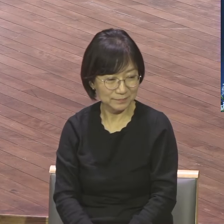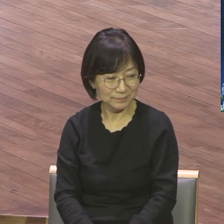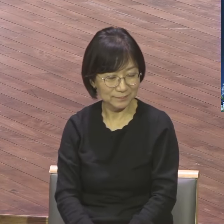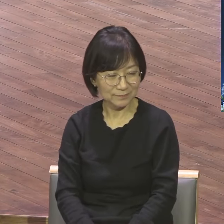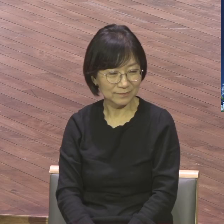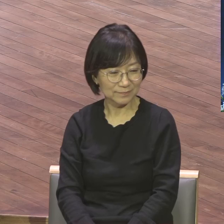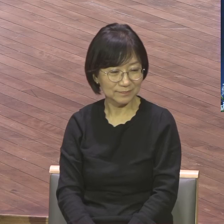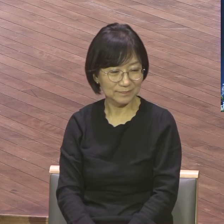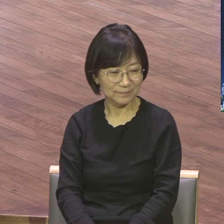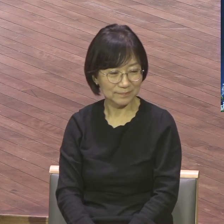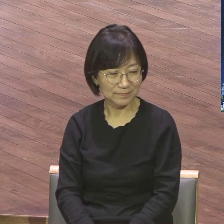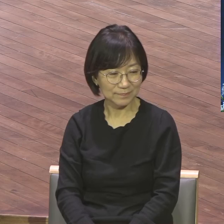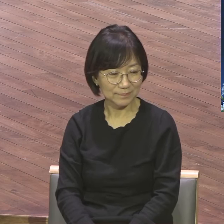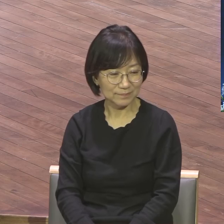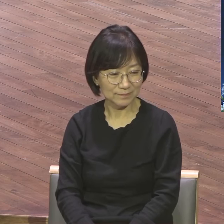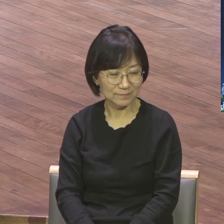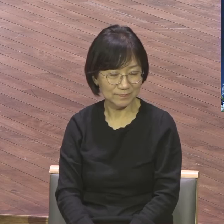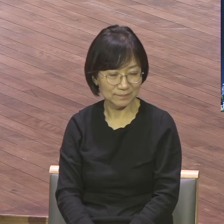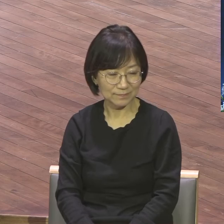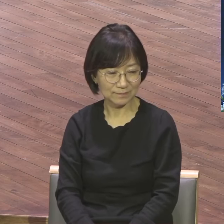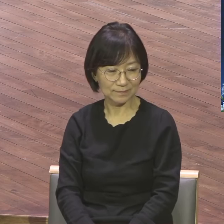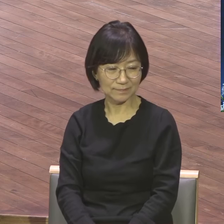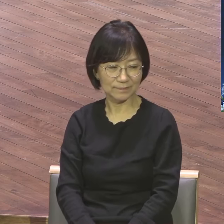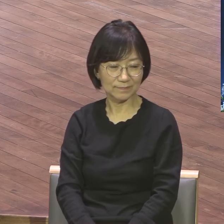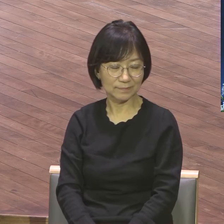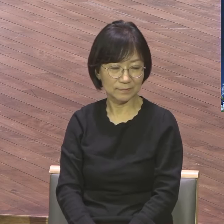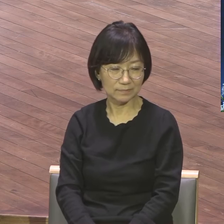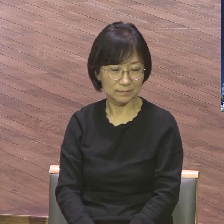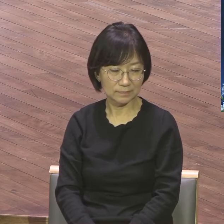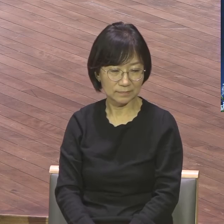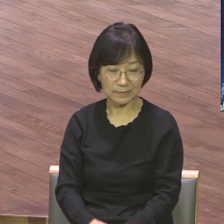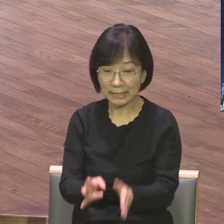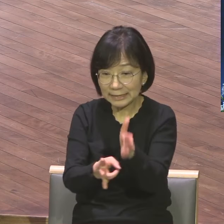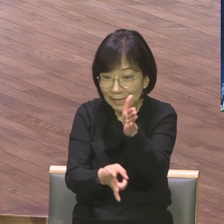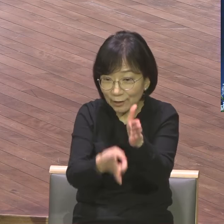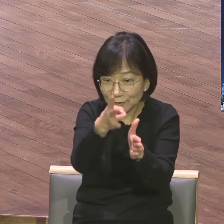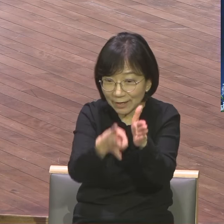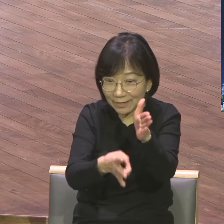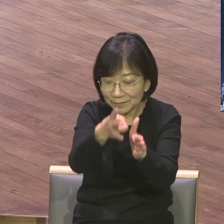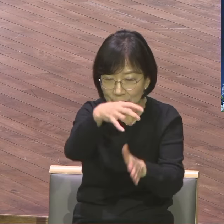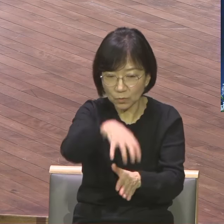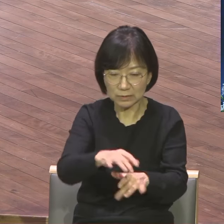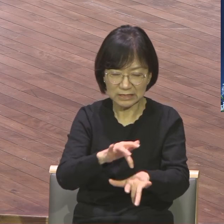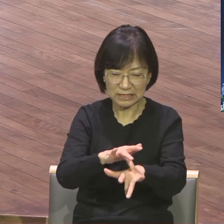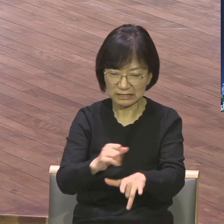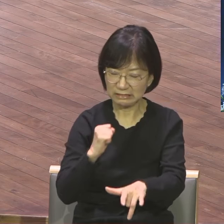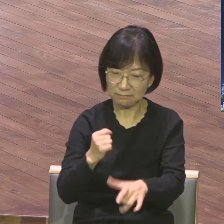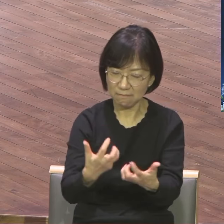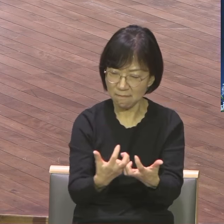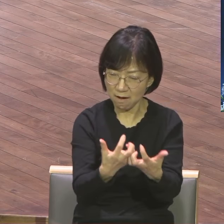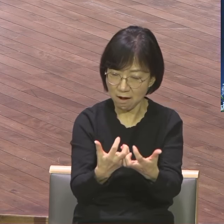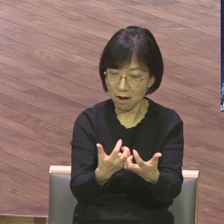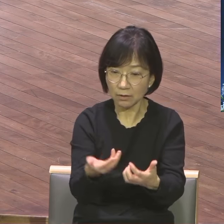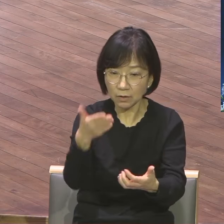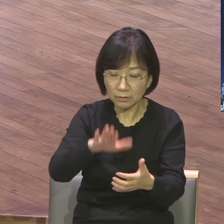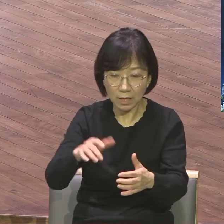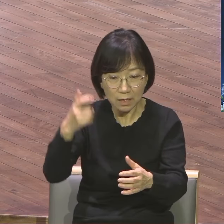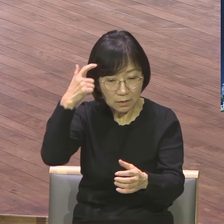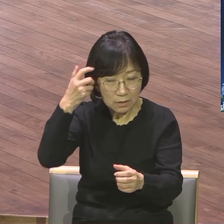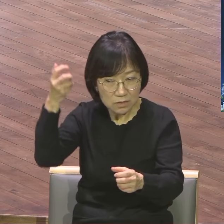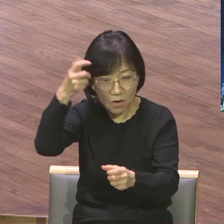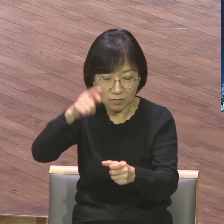하면 사탄의 본거지 예루살렘이 영적으로 완전히 장악된